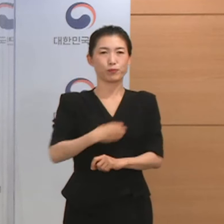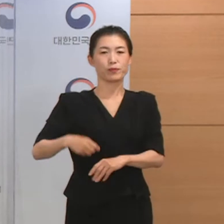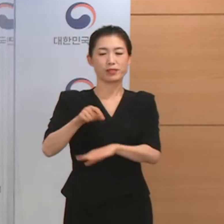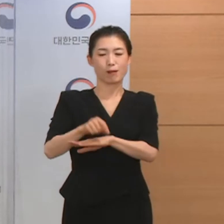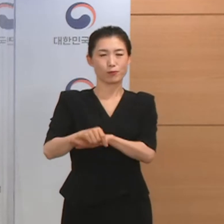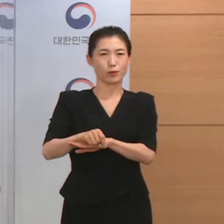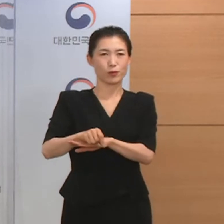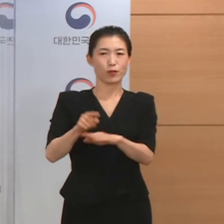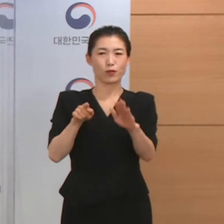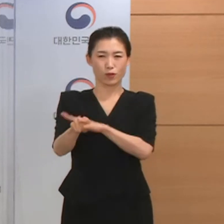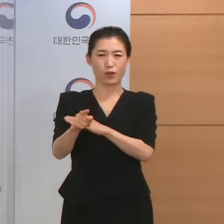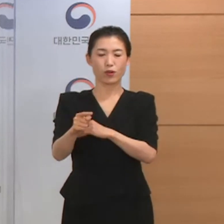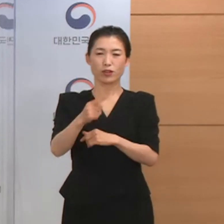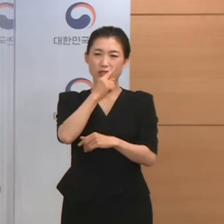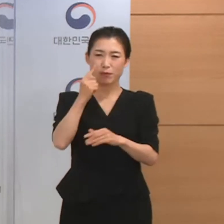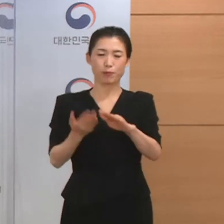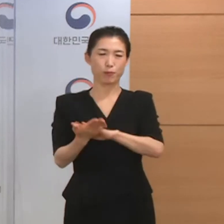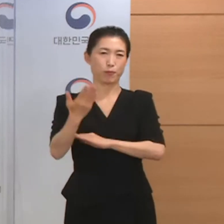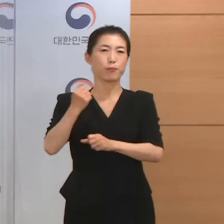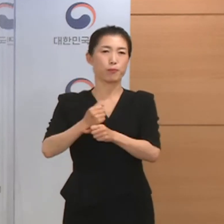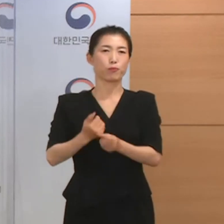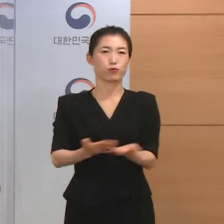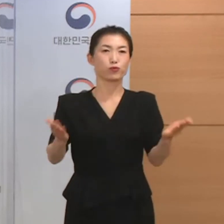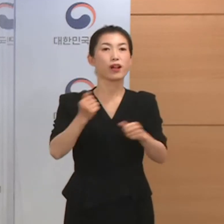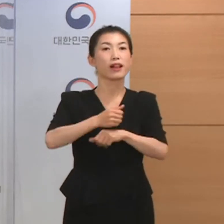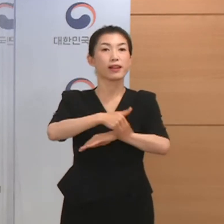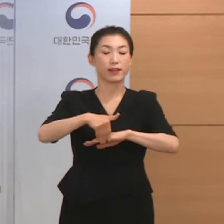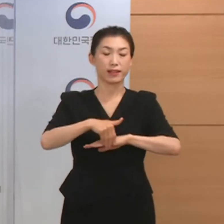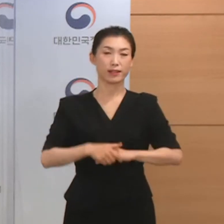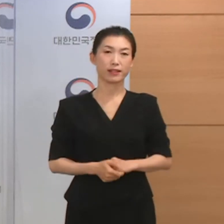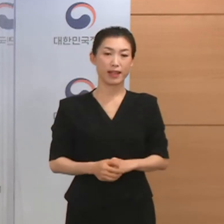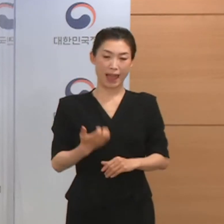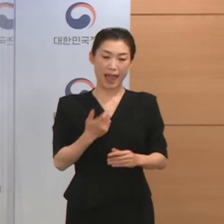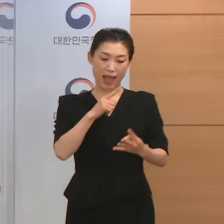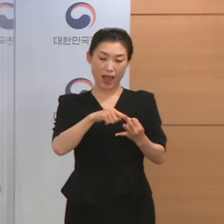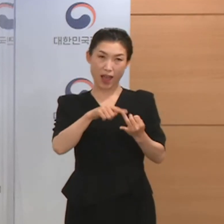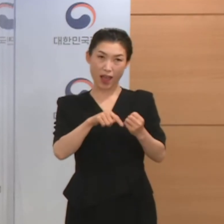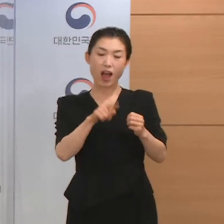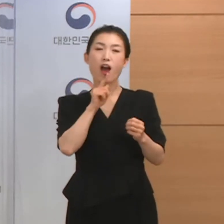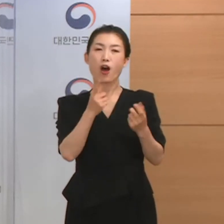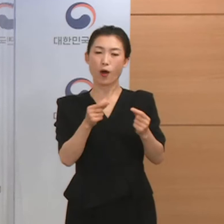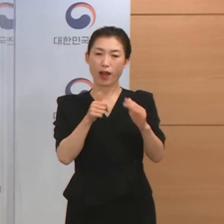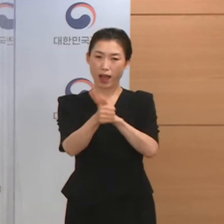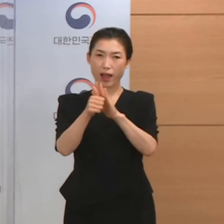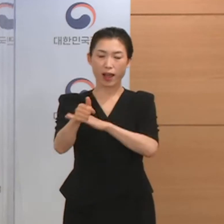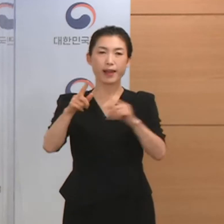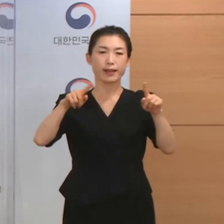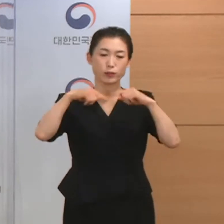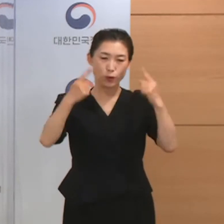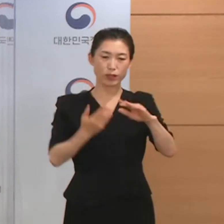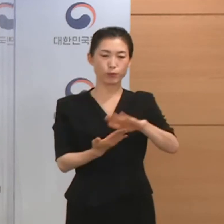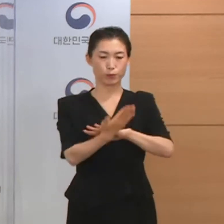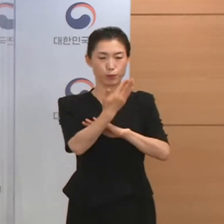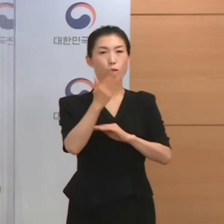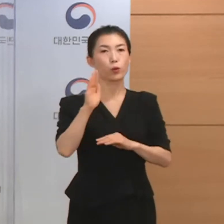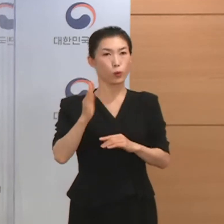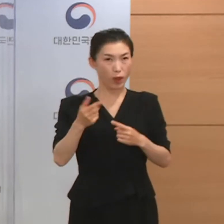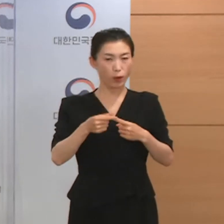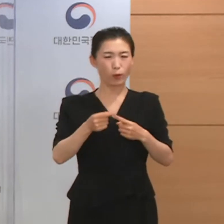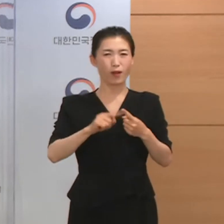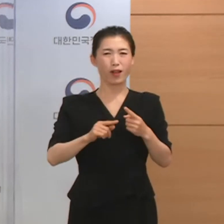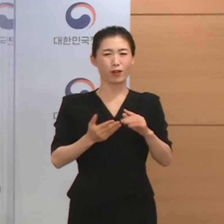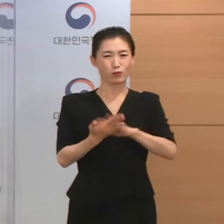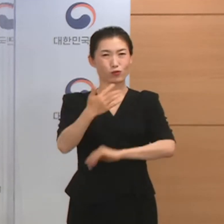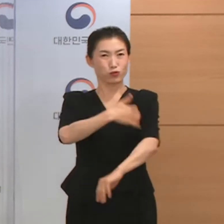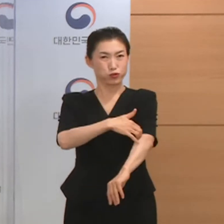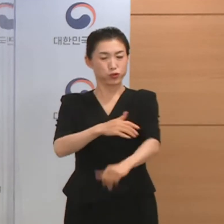발급 기간들을 더 확대할 것이라서 지금 설명드린 이런 기관에서 종이로 출력을 하시는 것도 가능하고 좀 더